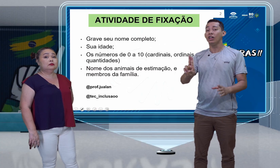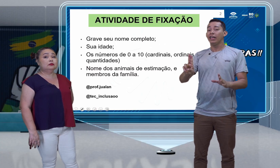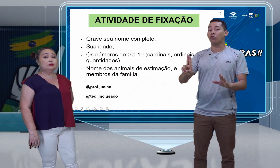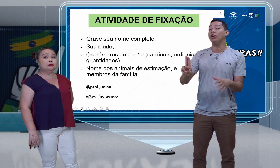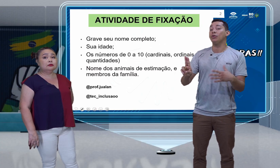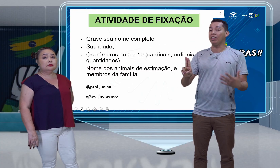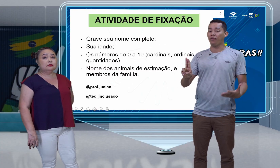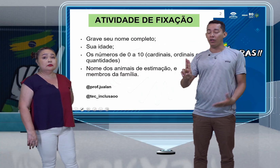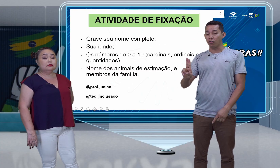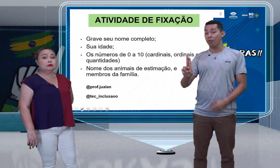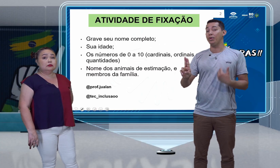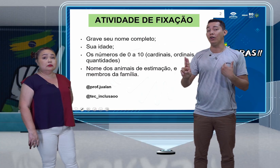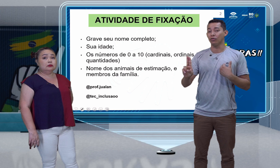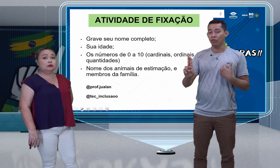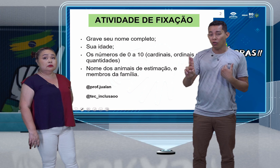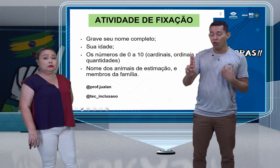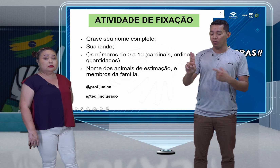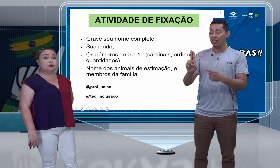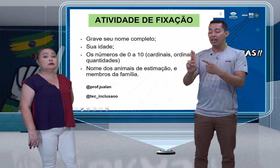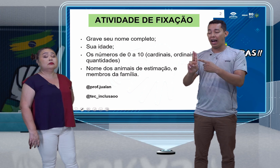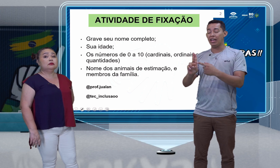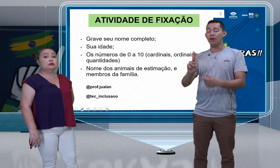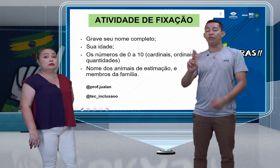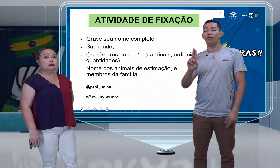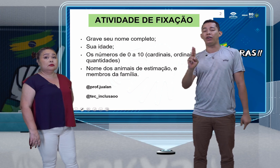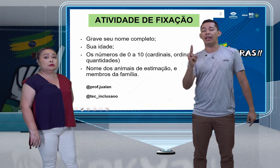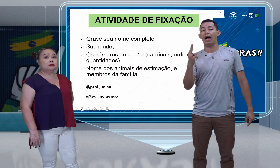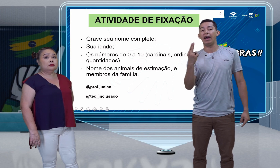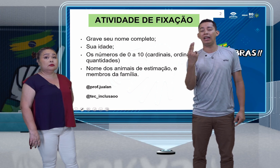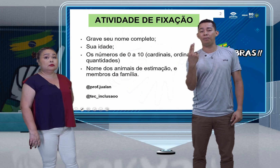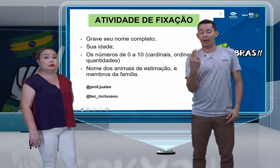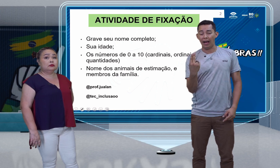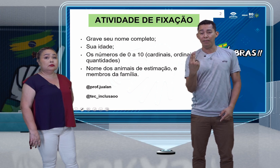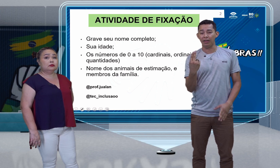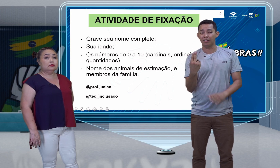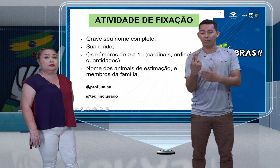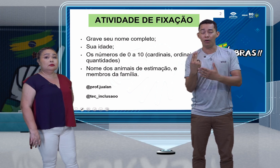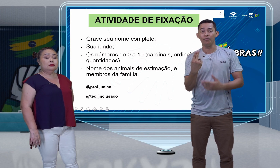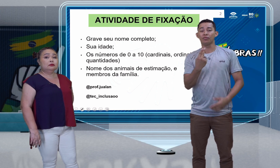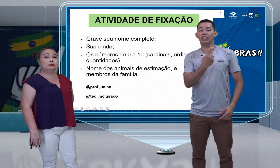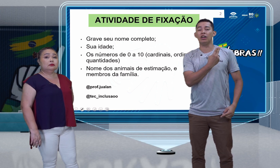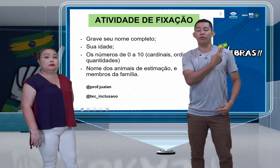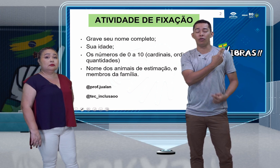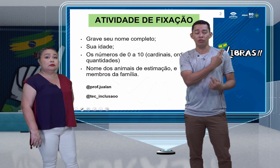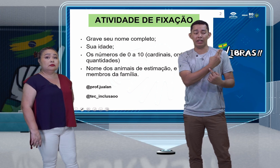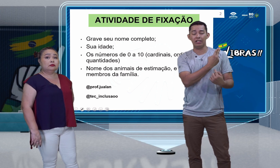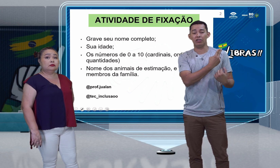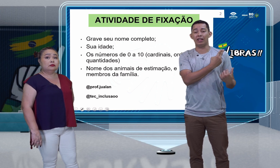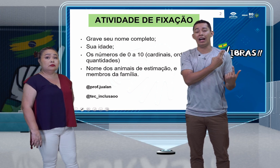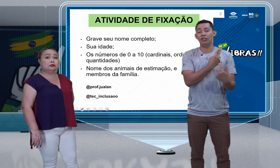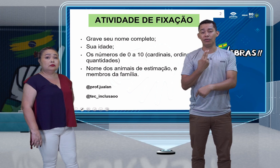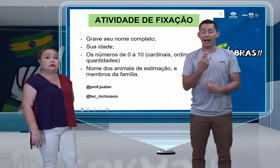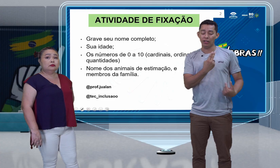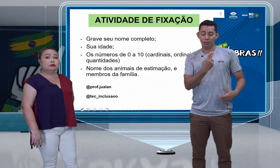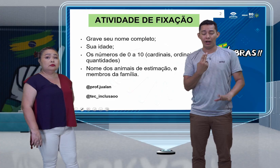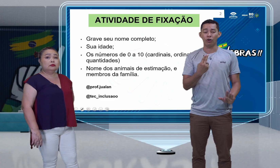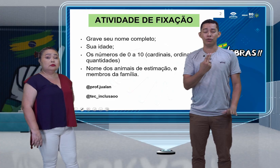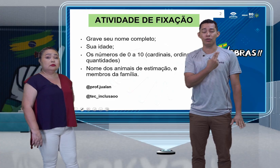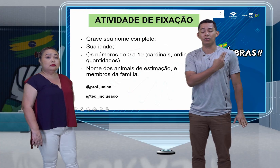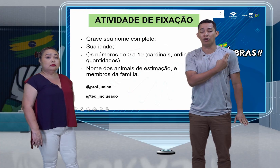E quando eu me refiro do meu nome, aí eu vou virar ele para mim, tá bom? E eu vou direcionar de um lado para outro dos ombros